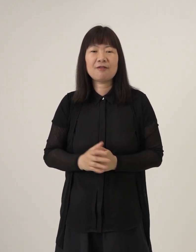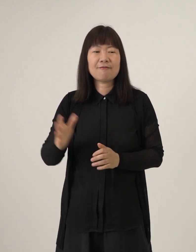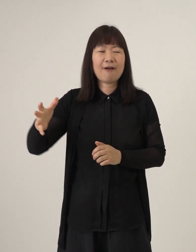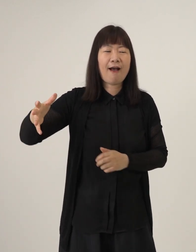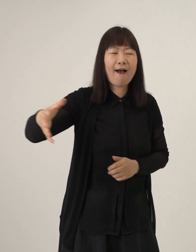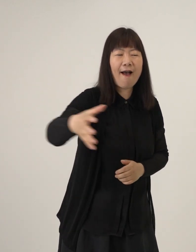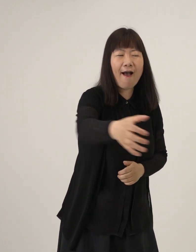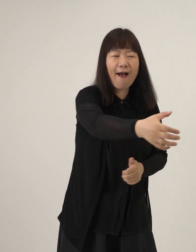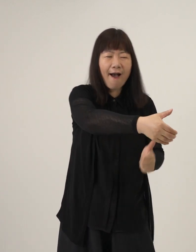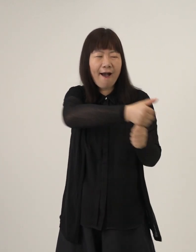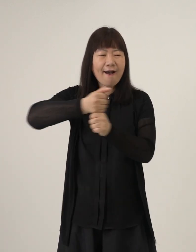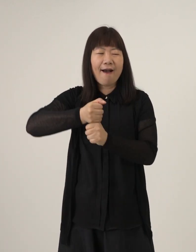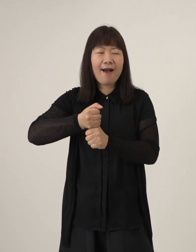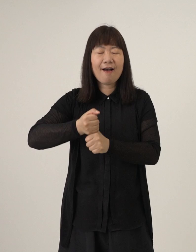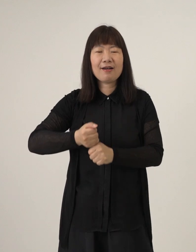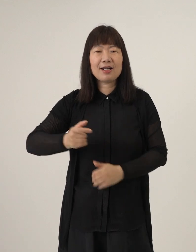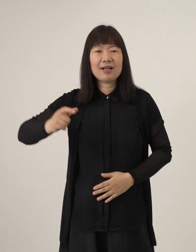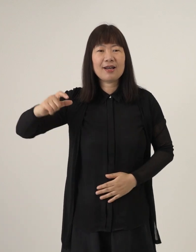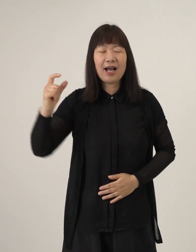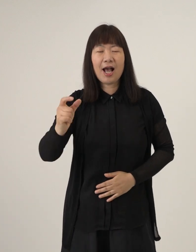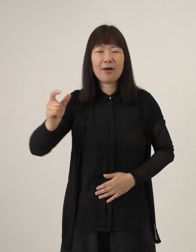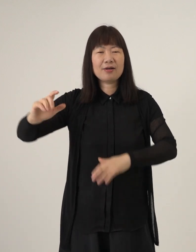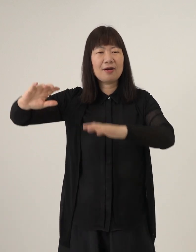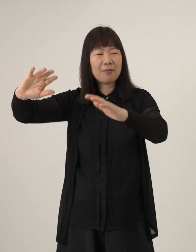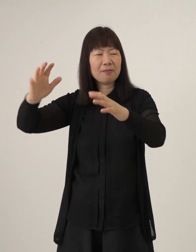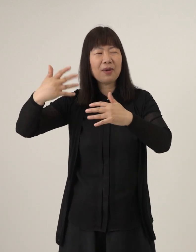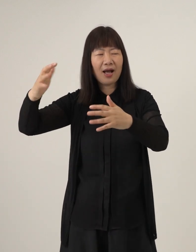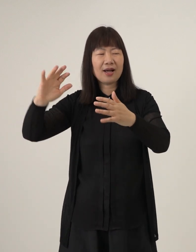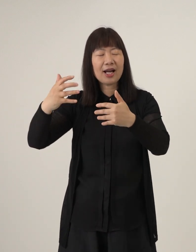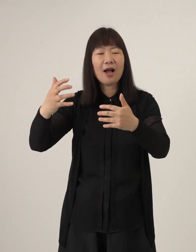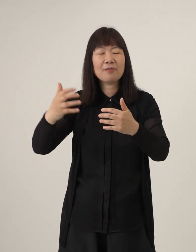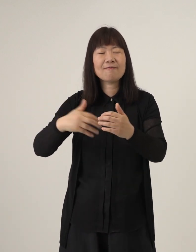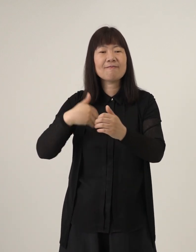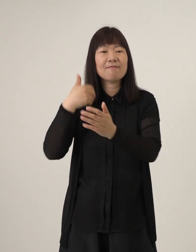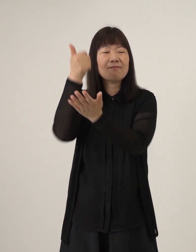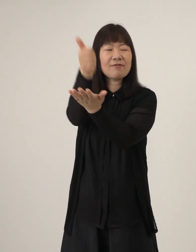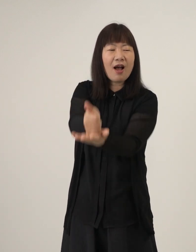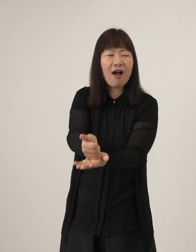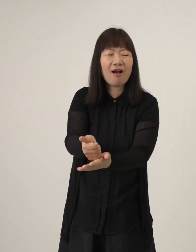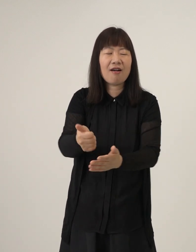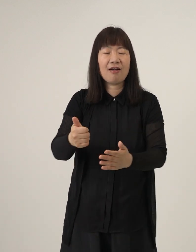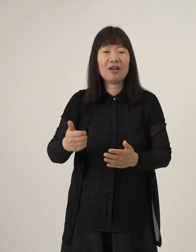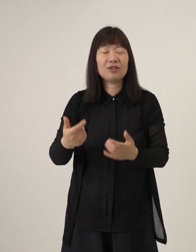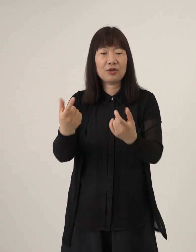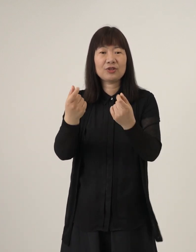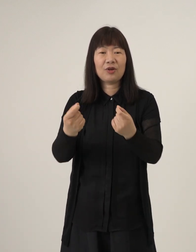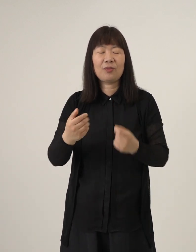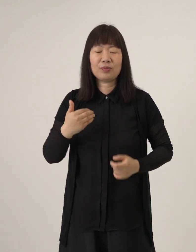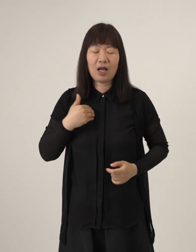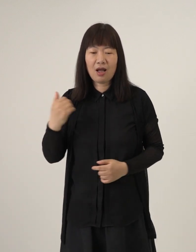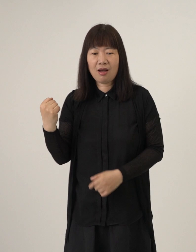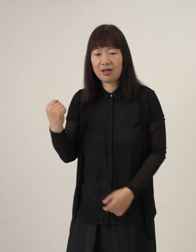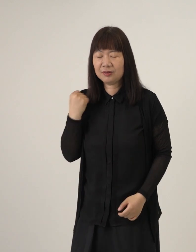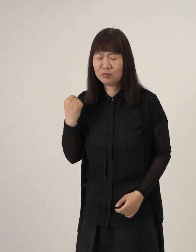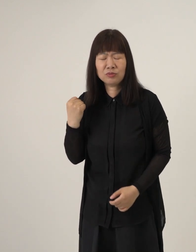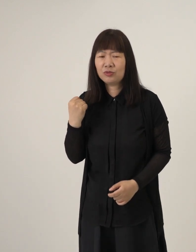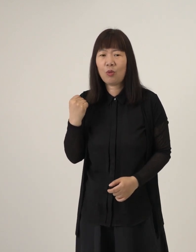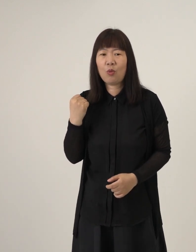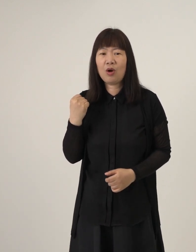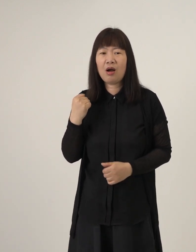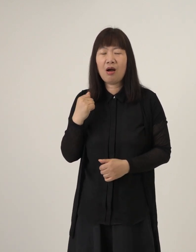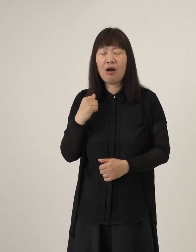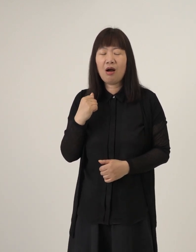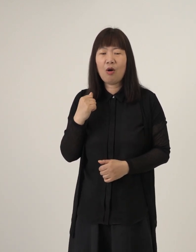잡아채서 마치 강력한 바람에 이렇게 탁 던져놓듯이 나의 어떤 힘으로 주체할 수